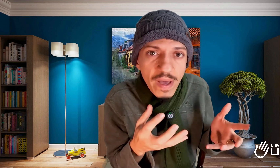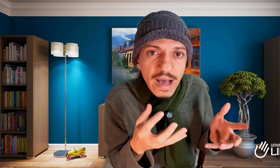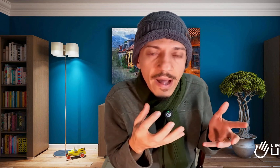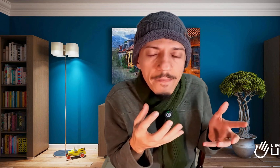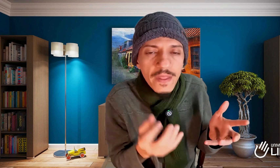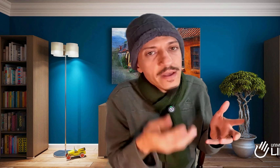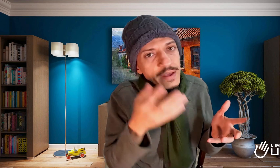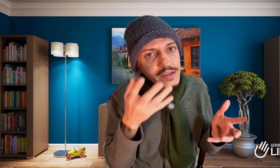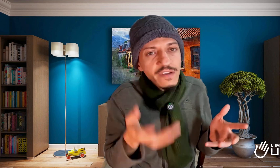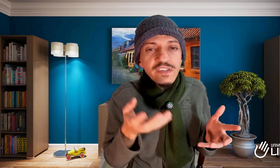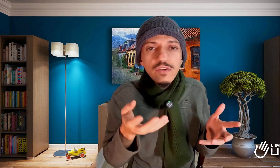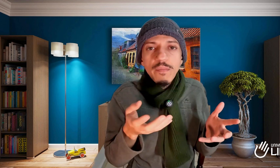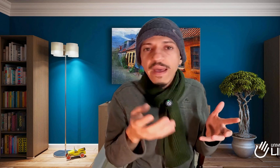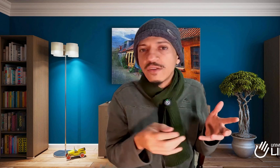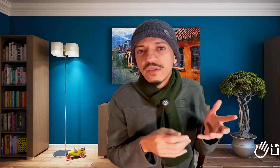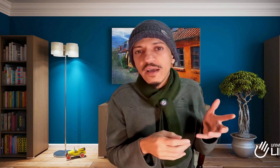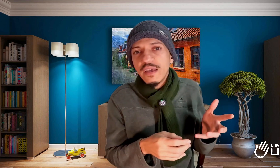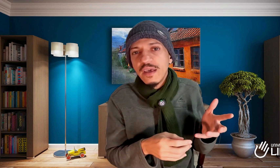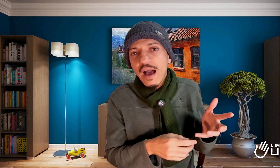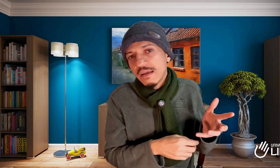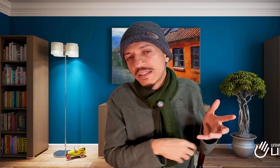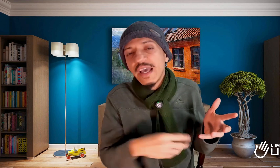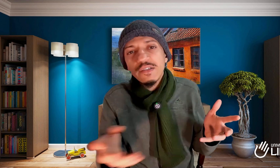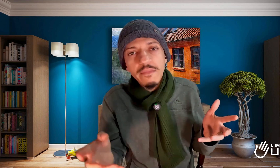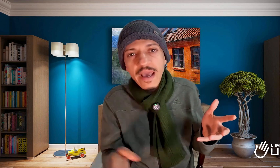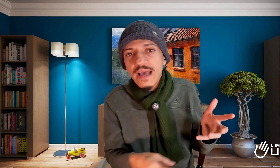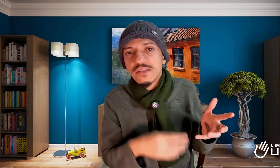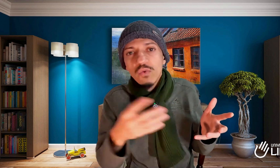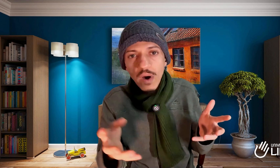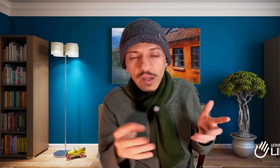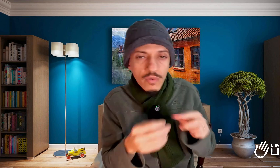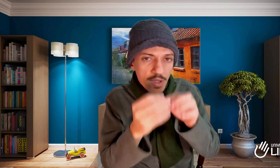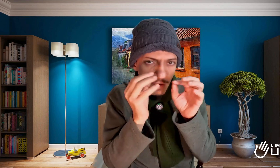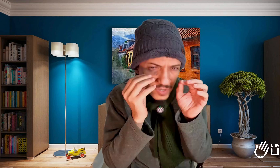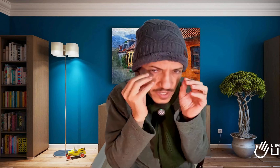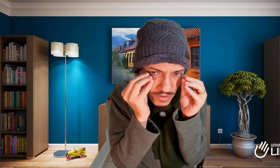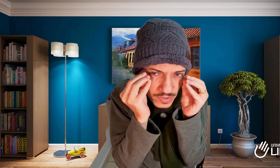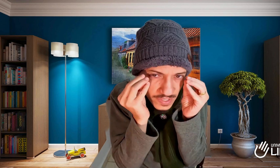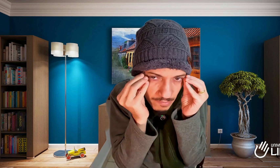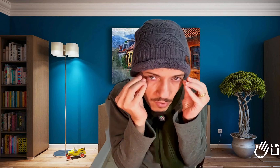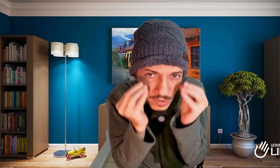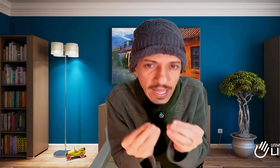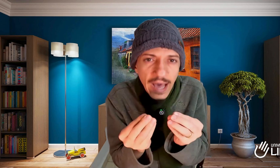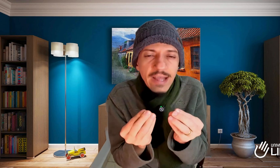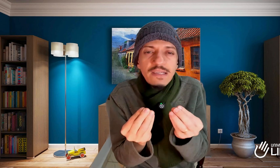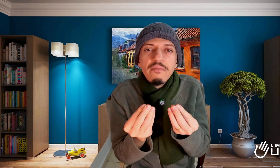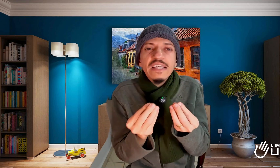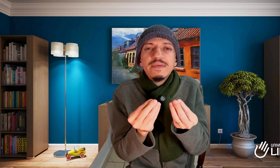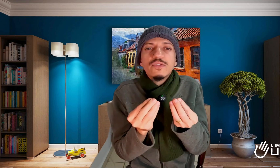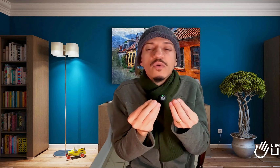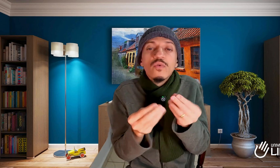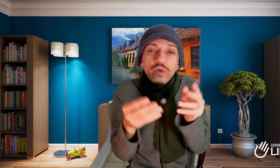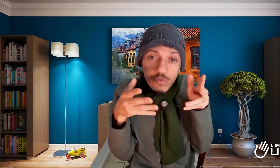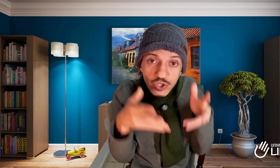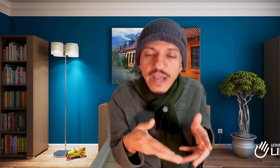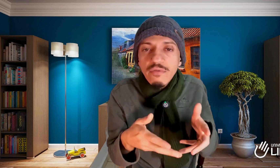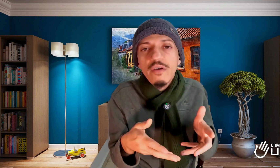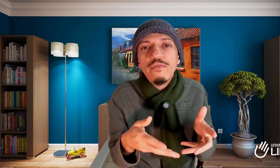pegar, dificilmente daqui a 6 meses, 1 ano, você vai conseguir montar essa mesma estrutura do jeito que eu fiz